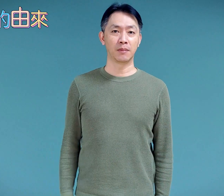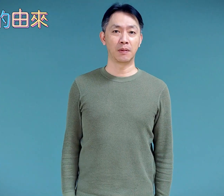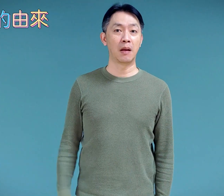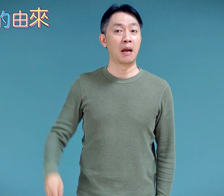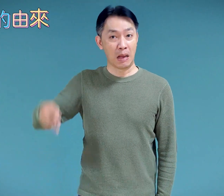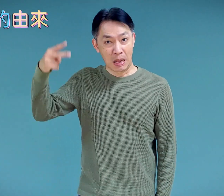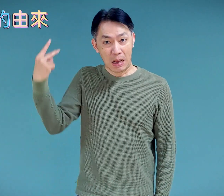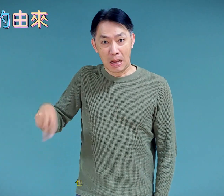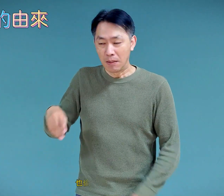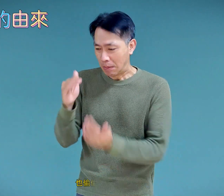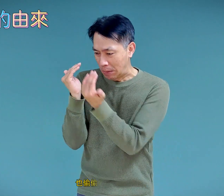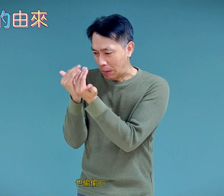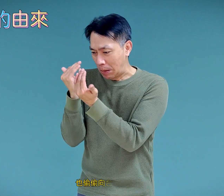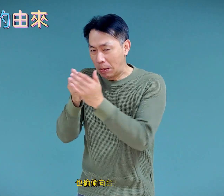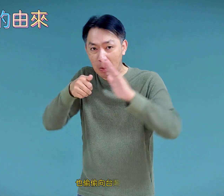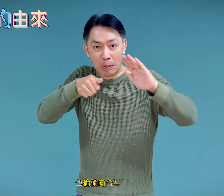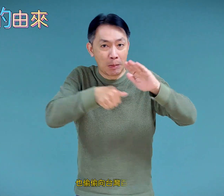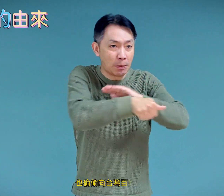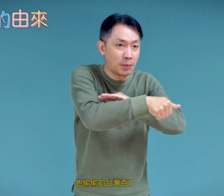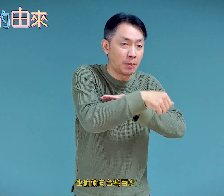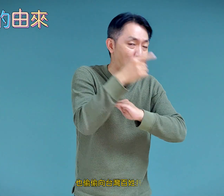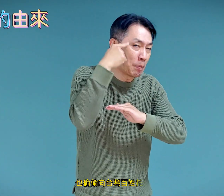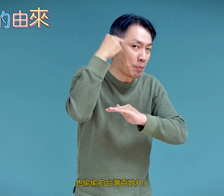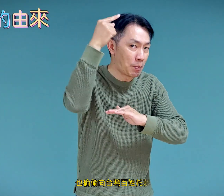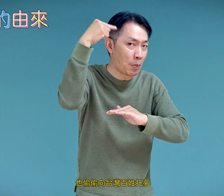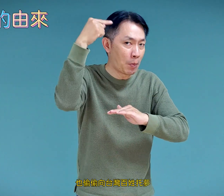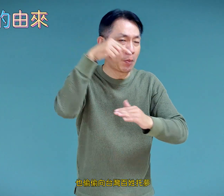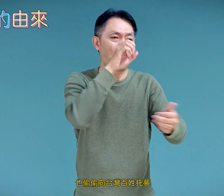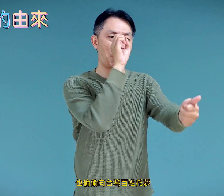姓，也偷偷向台湾百姓托梦，